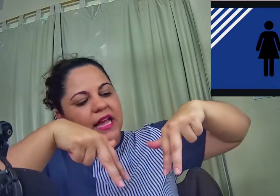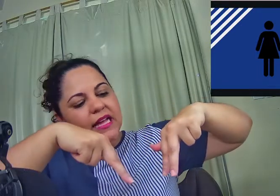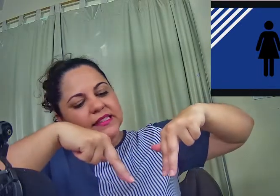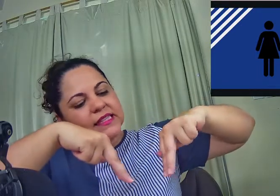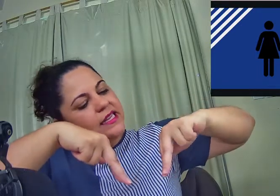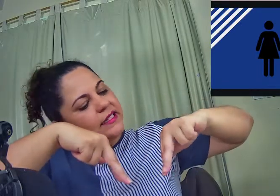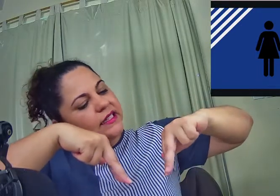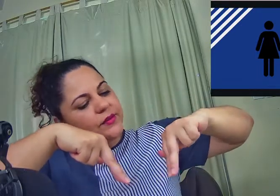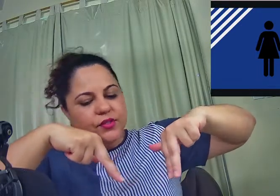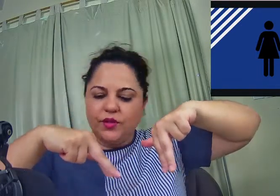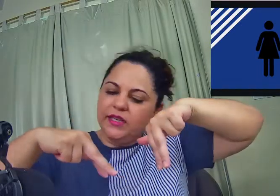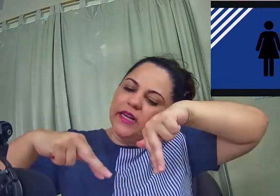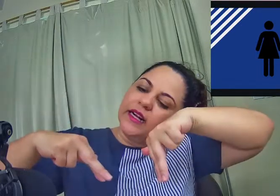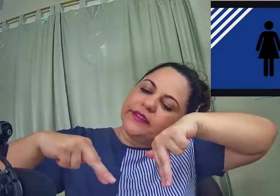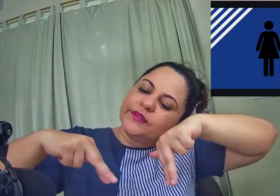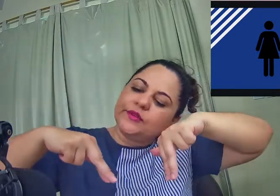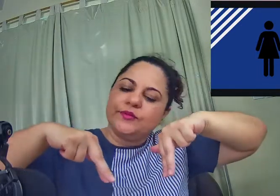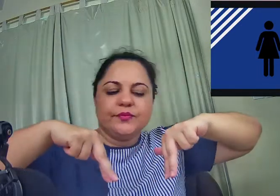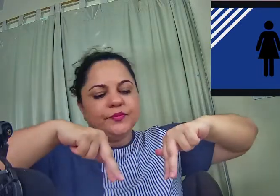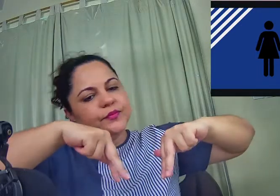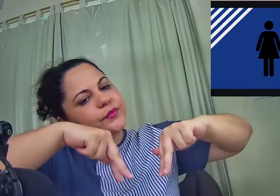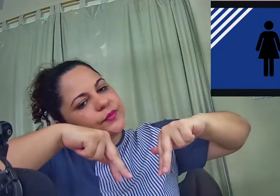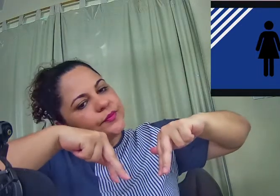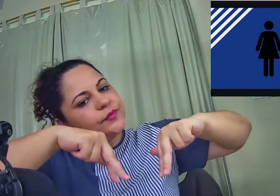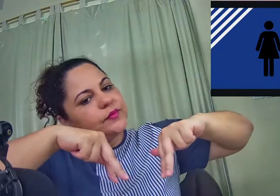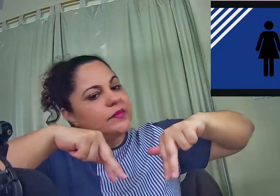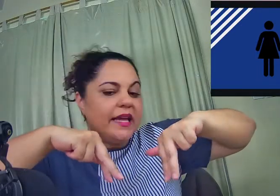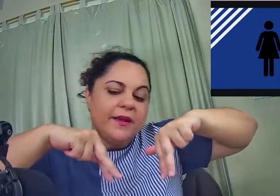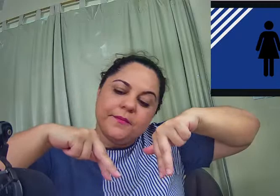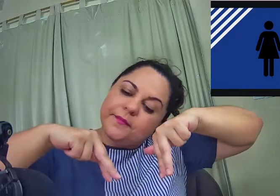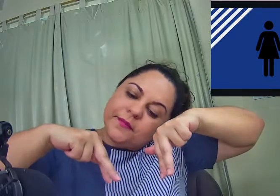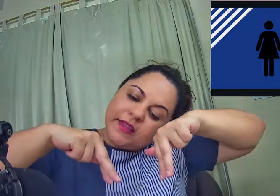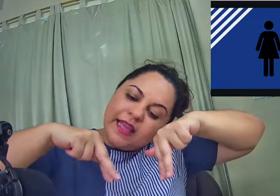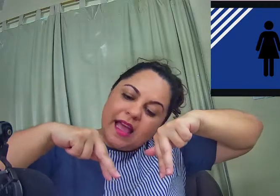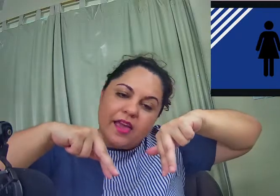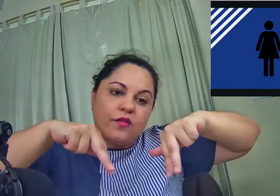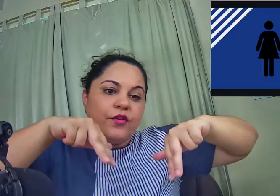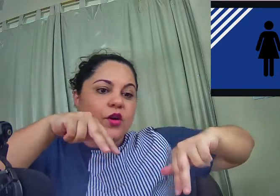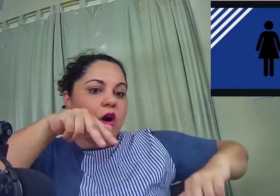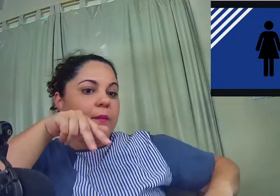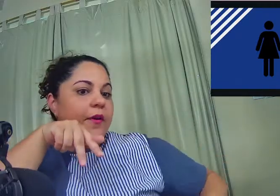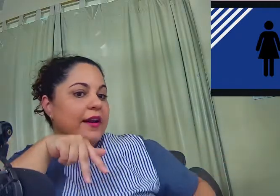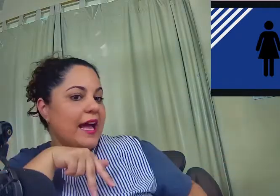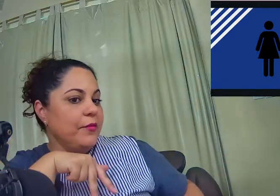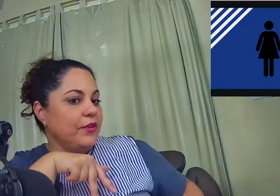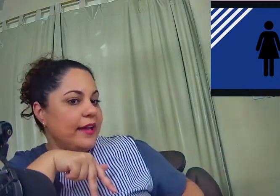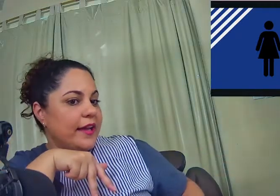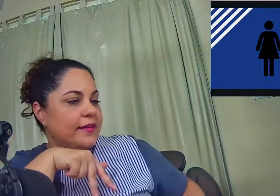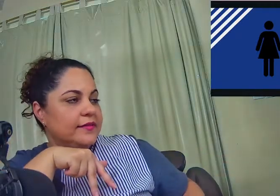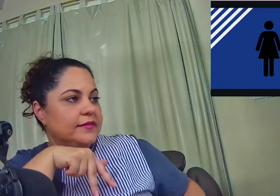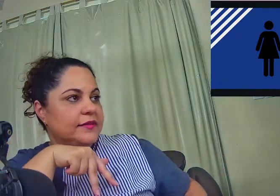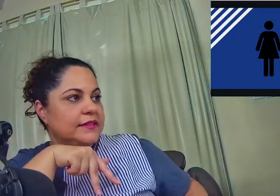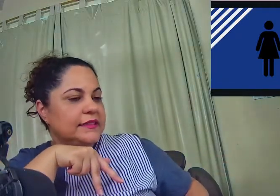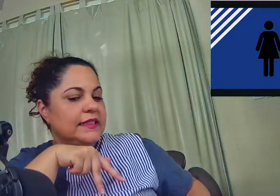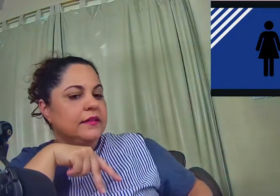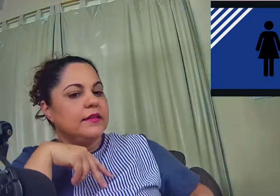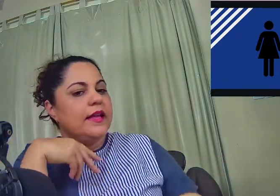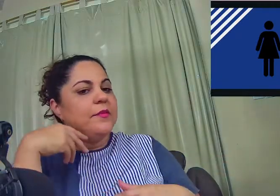dadas, estão se olhando, né? Aí eu vou incorporar a mulher, né? A mulher